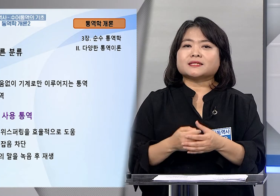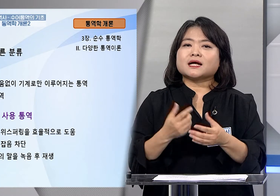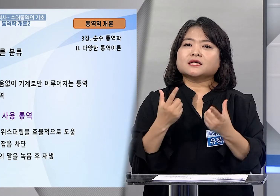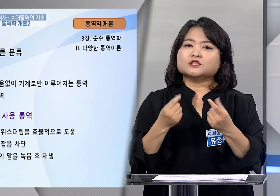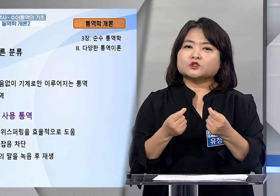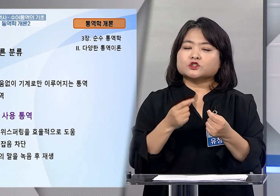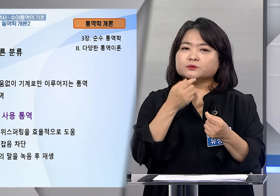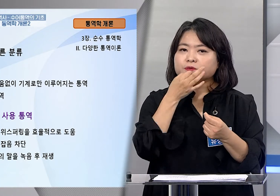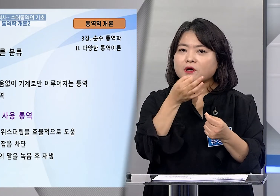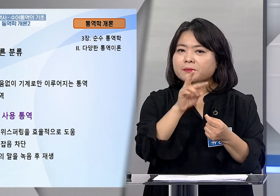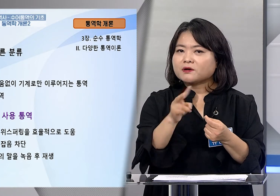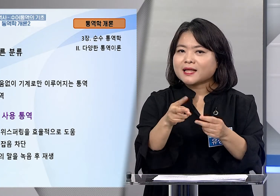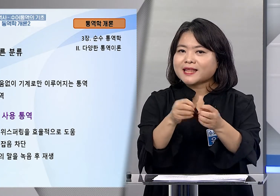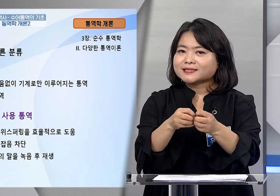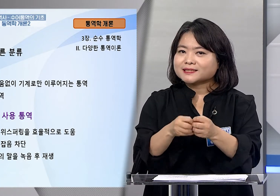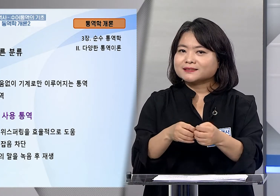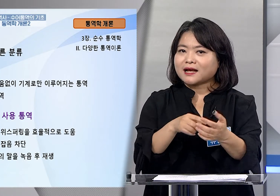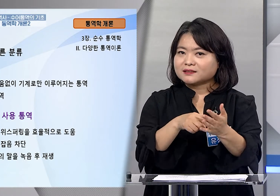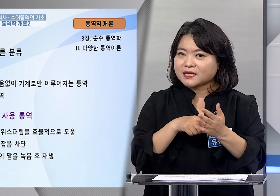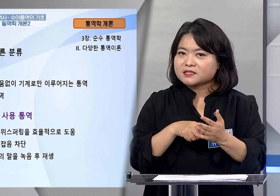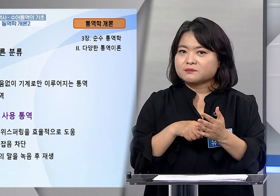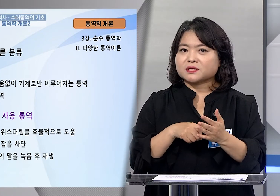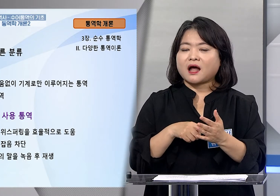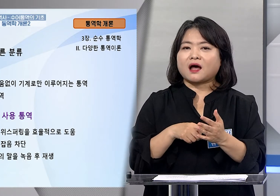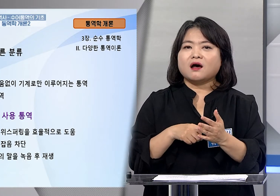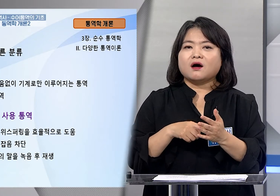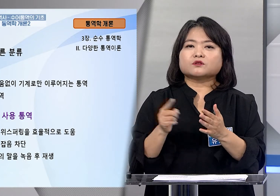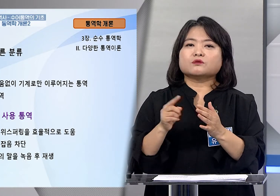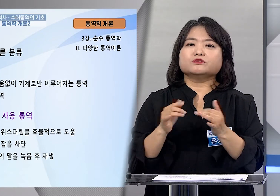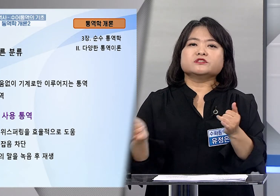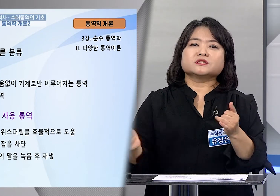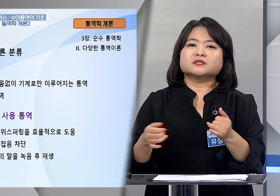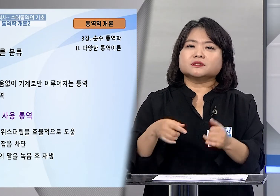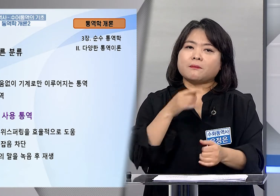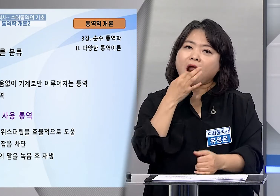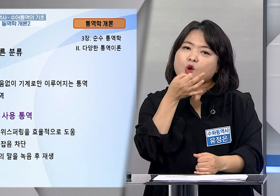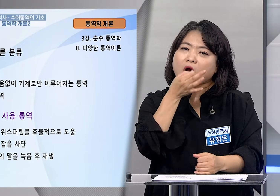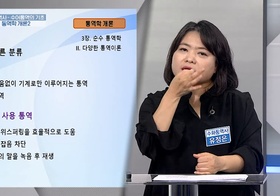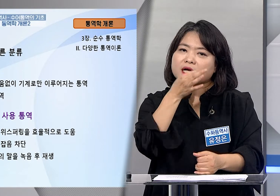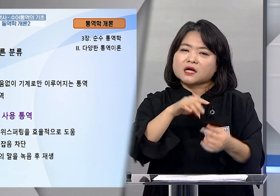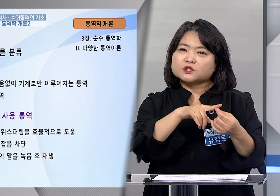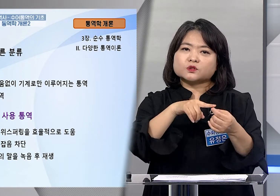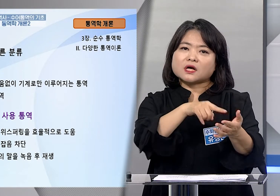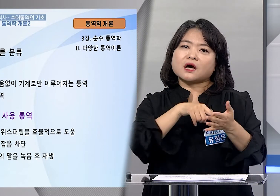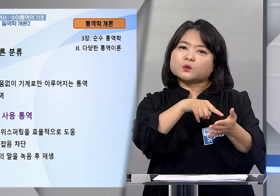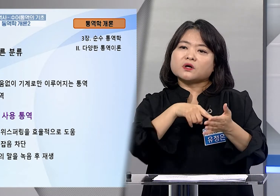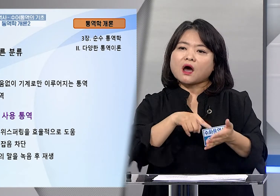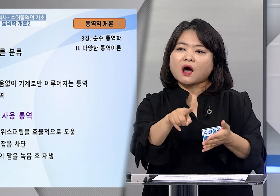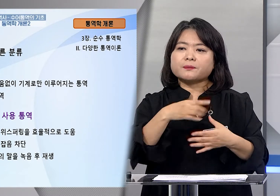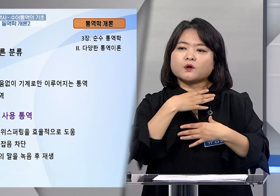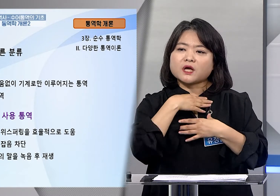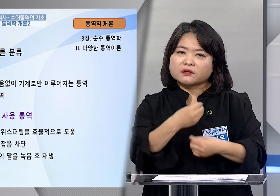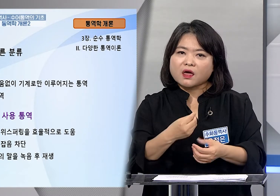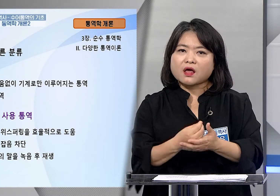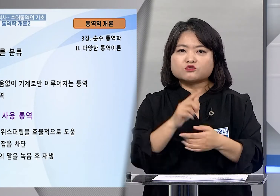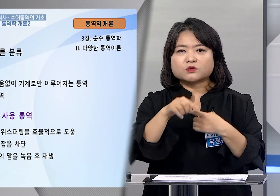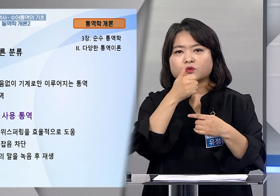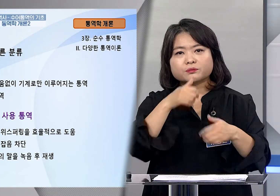마찬가지로 음성 변환 텍스트라는 게 있습니다. 어떤 분들은 말로 하니까 글로 다 나오더라. 편리하대, 수화 통역 필요